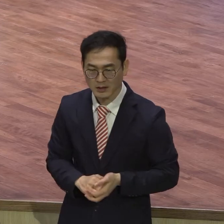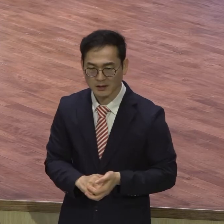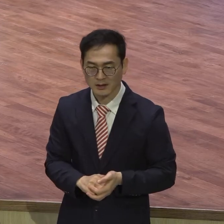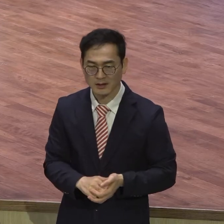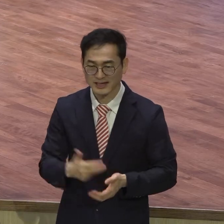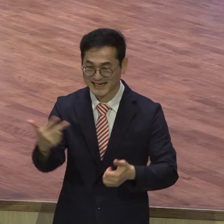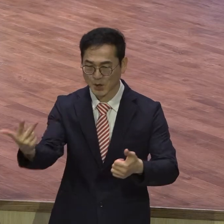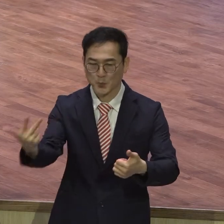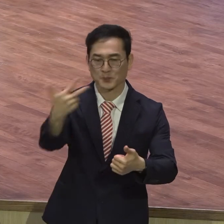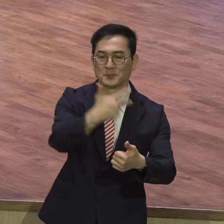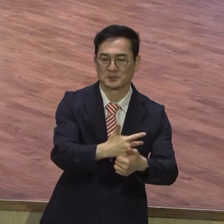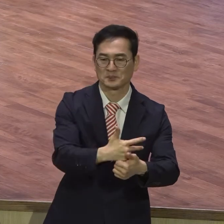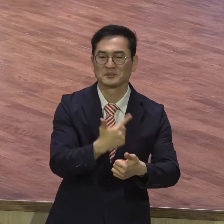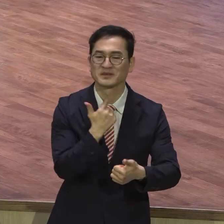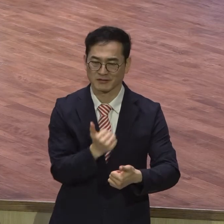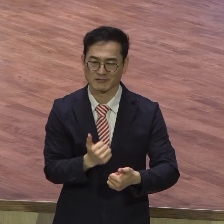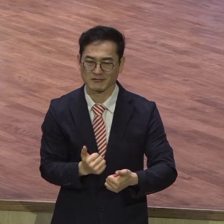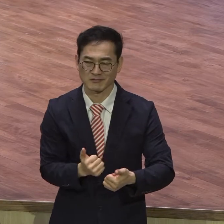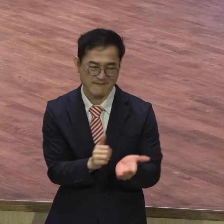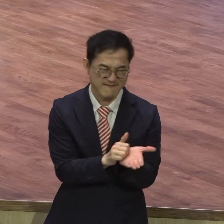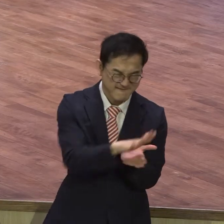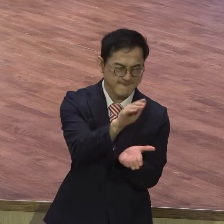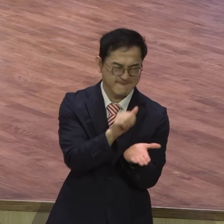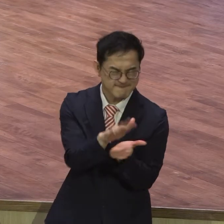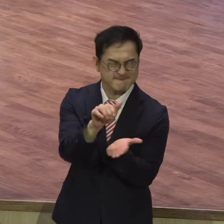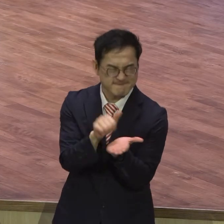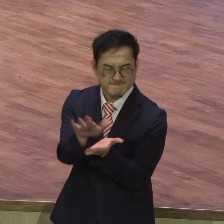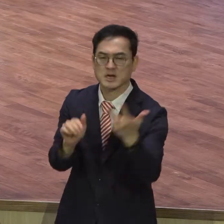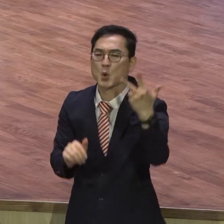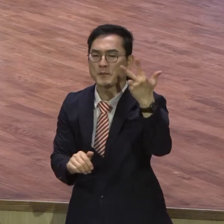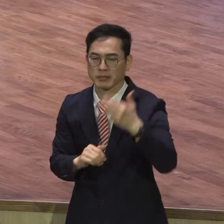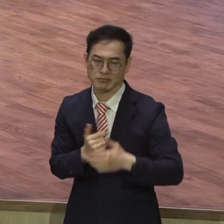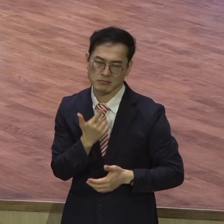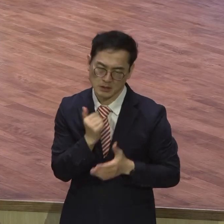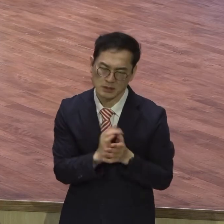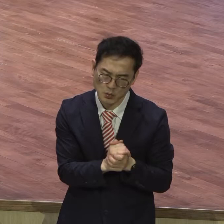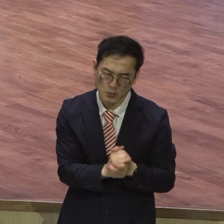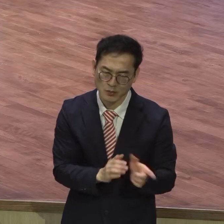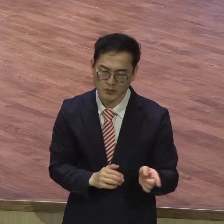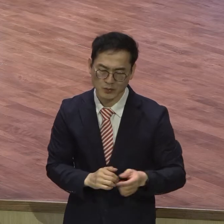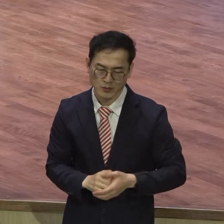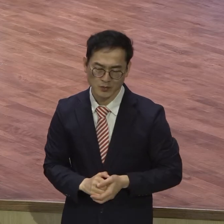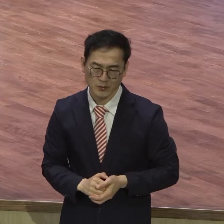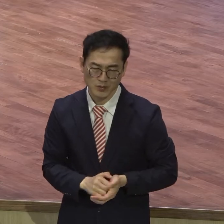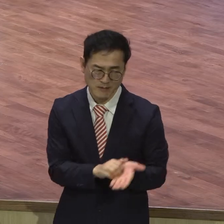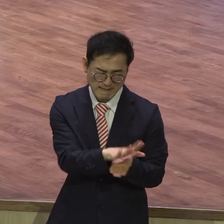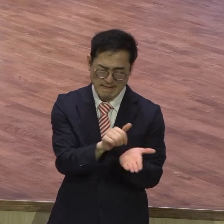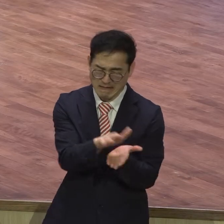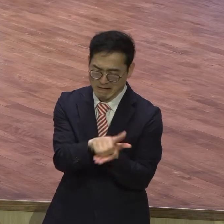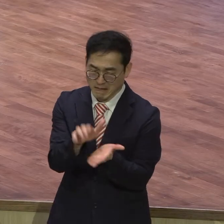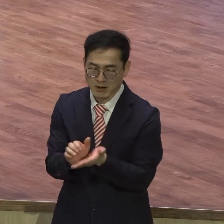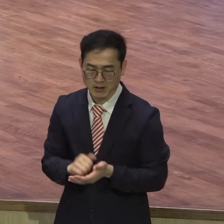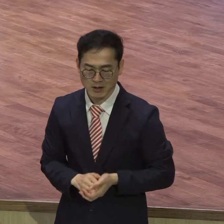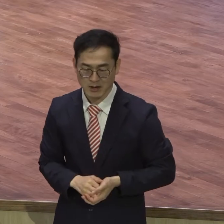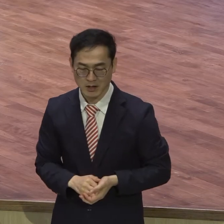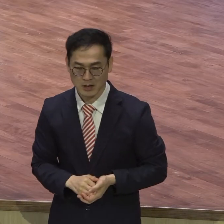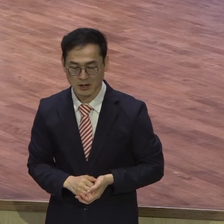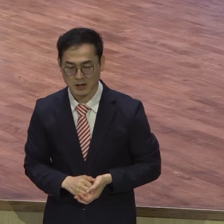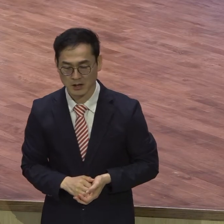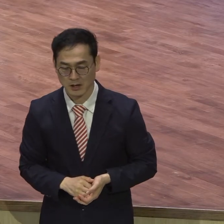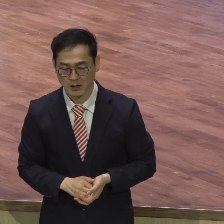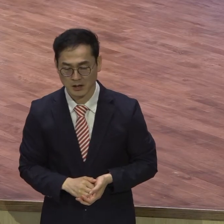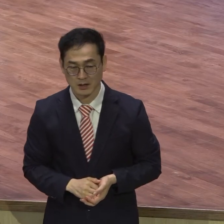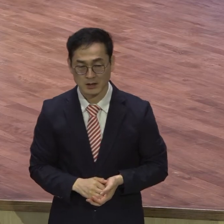걸 봤다 그걸 다 끄집어내야 돼 한 마리 하면 다 안 돼 또 이름이 뭐야 또 나가 또 나가 또 나가 계속 그것이 다 안 나오고